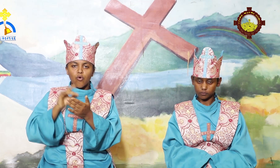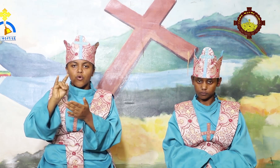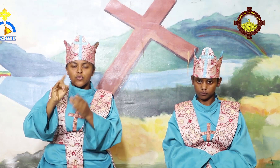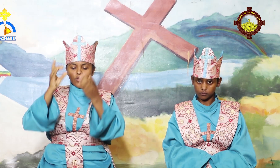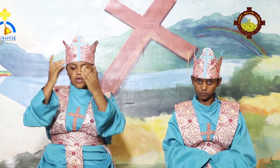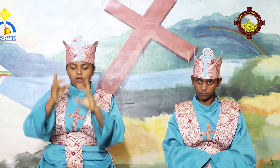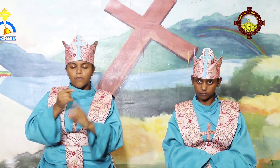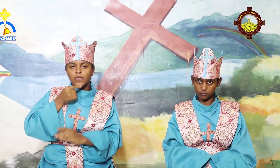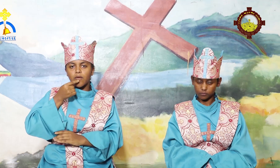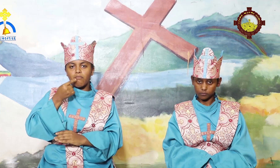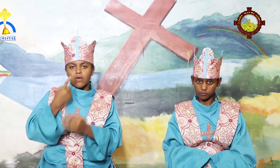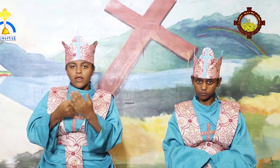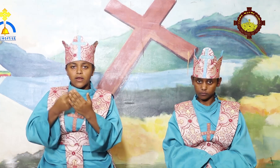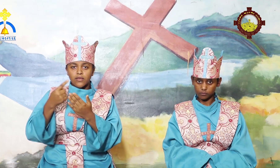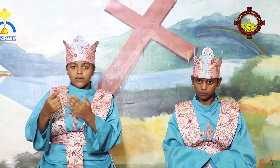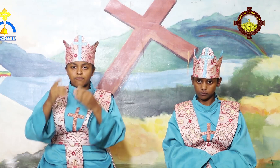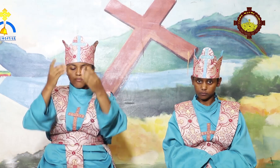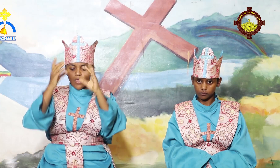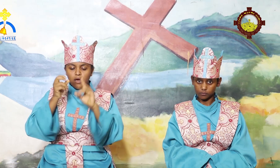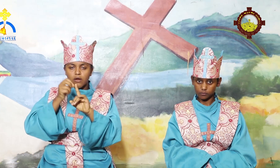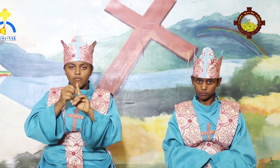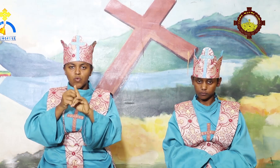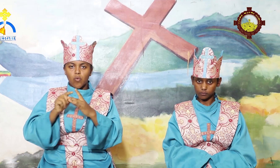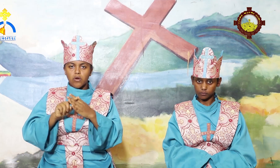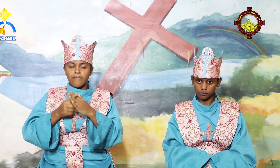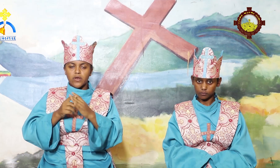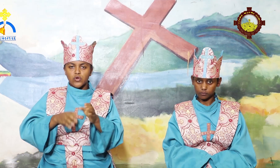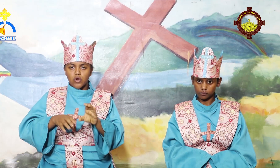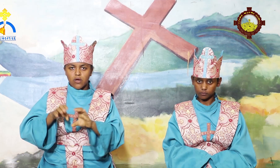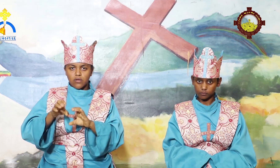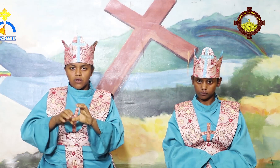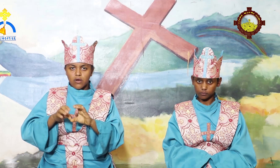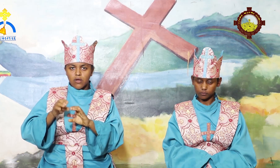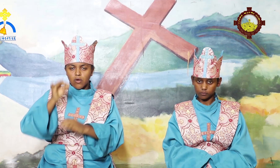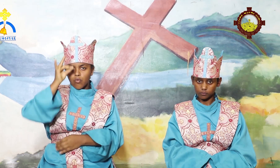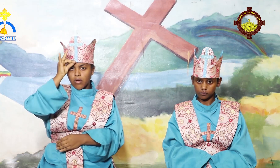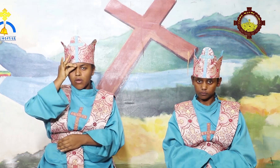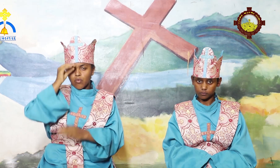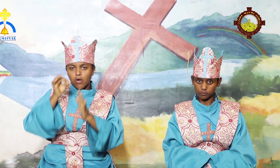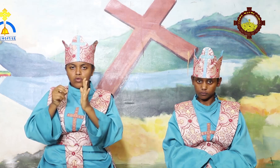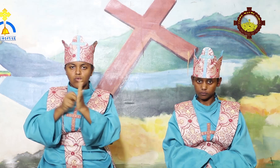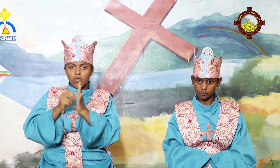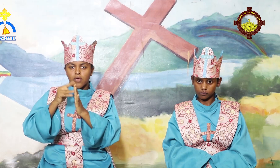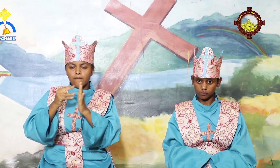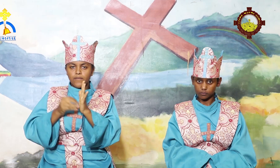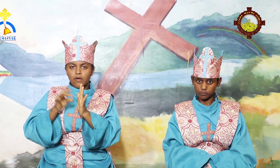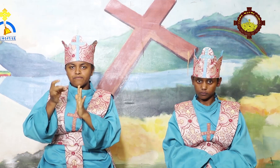የመጨረሻው ደግሞ ዘክረምት ይባላል ይህም የክረምት ወር መነሻ ያደረገው የሉቃስ